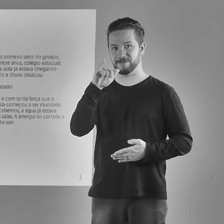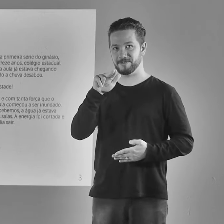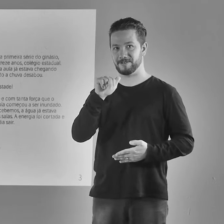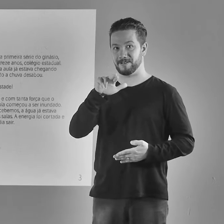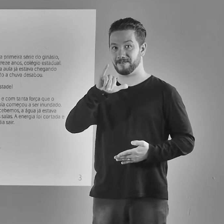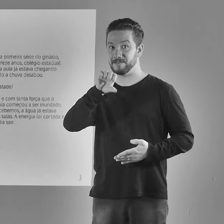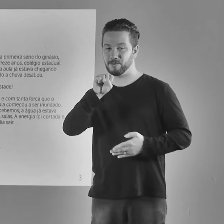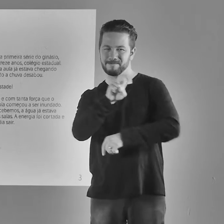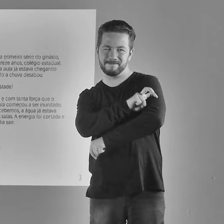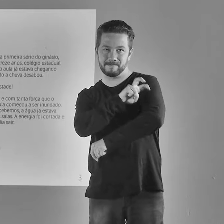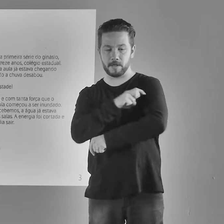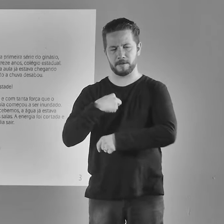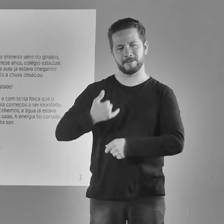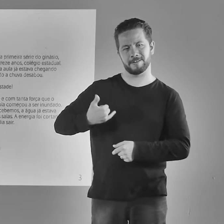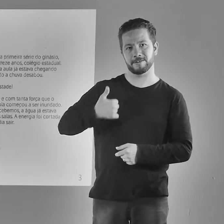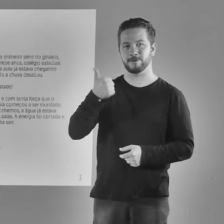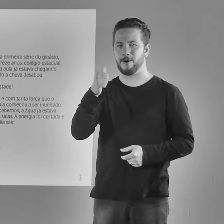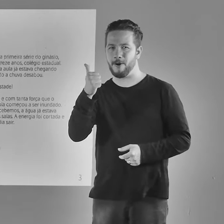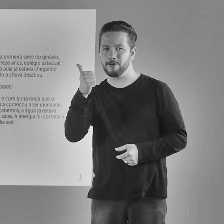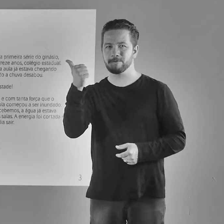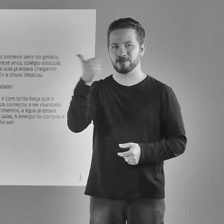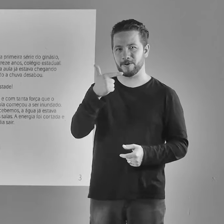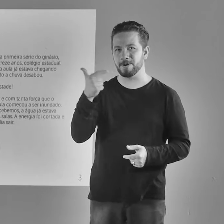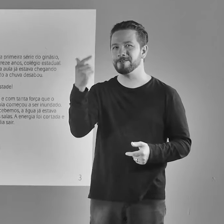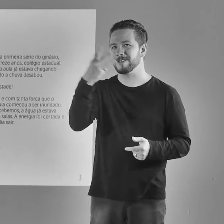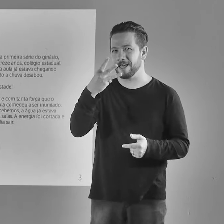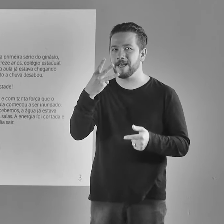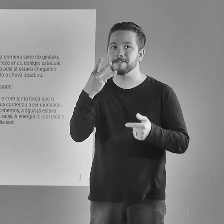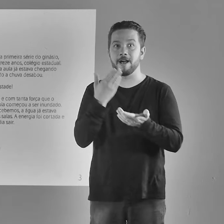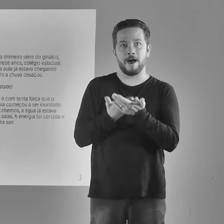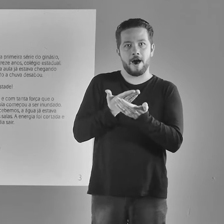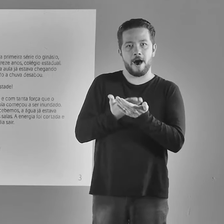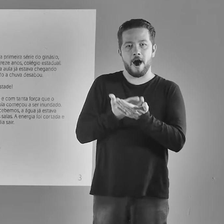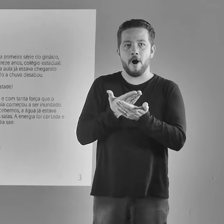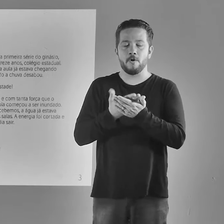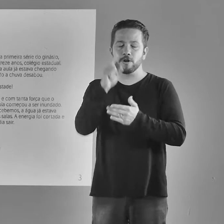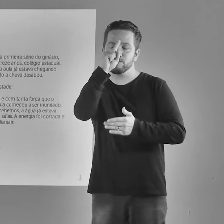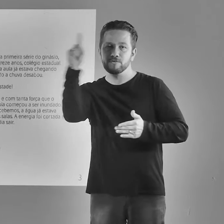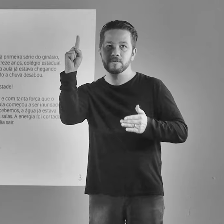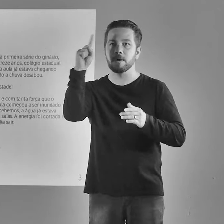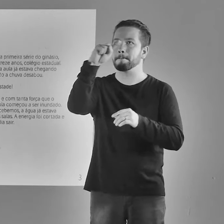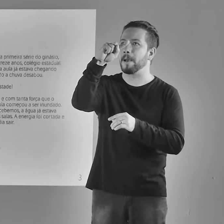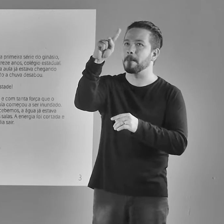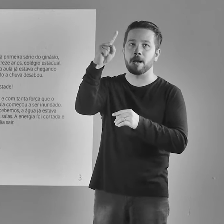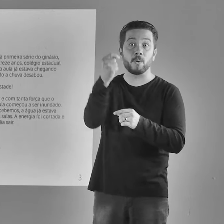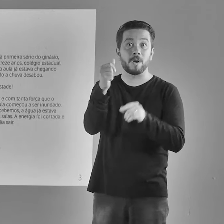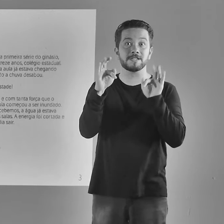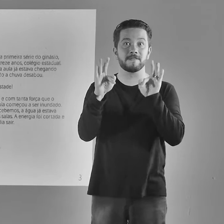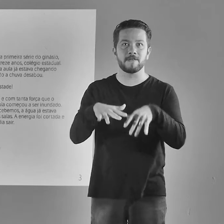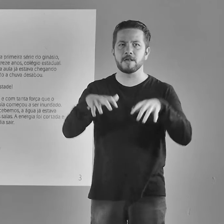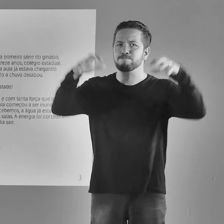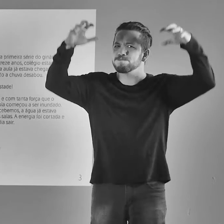estadual. Naquele dia, a aula já estava chegando ao fim quando a chuva desabou.